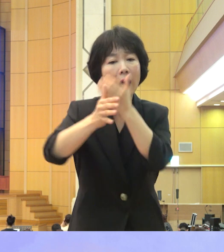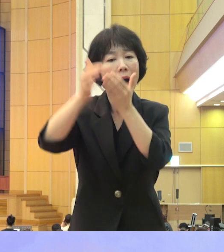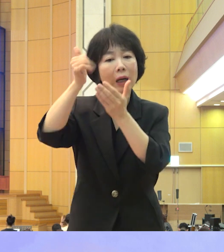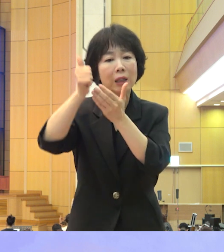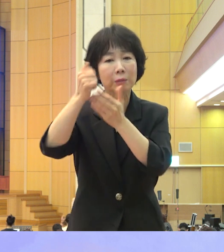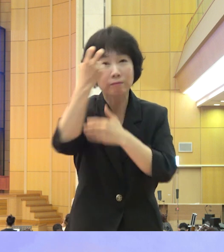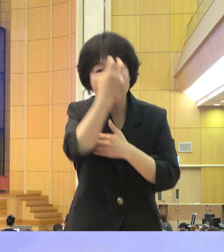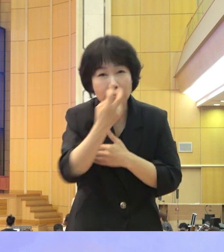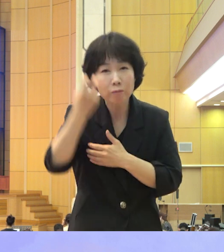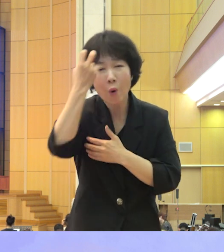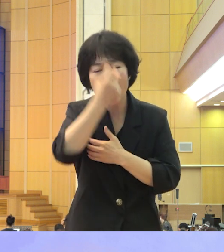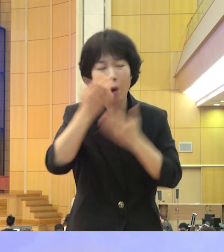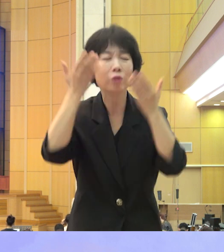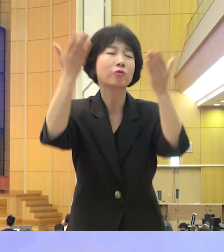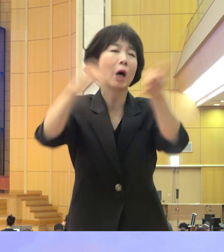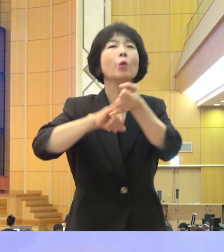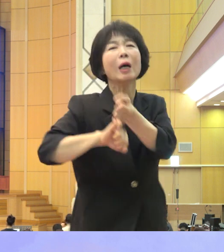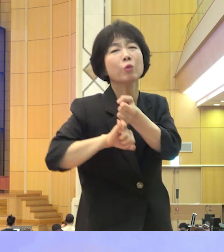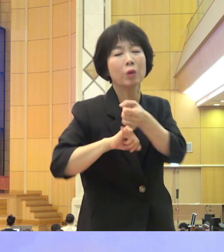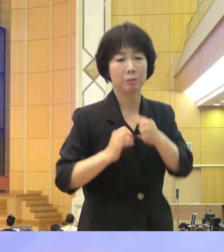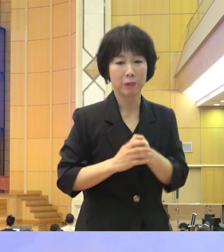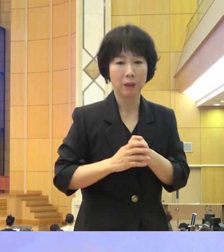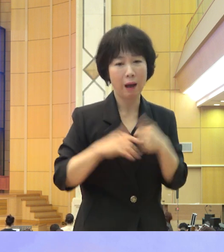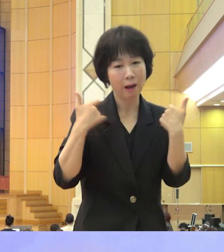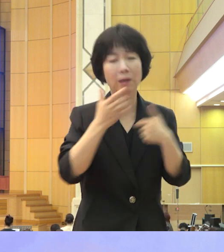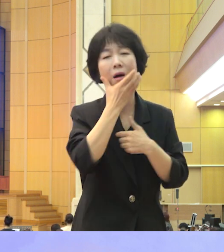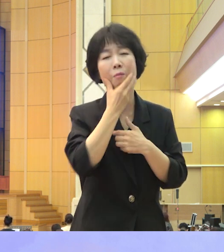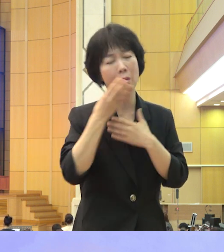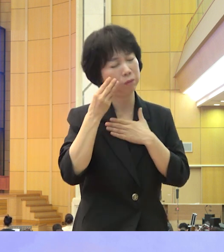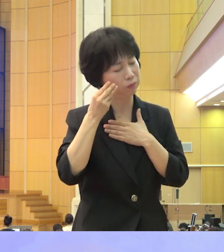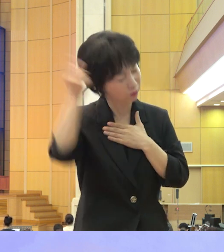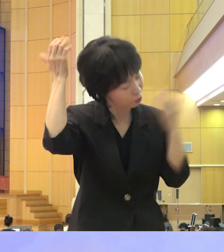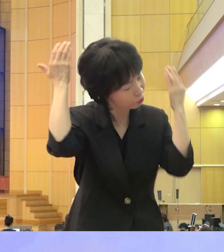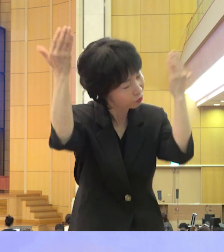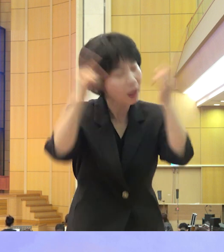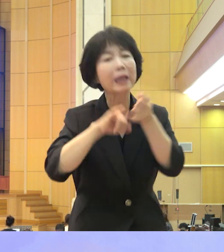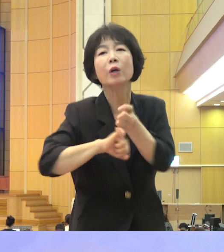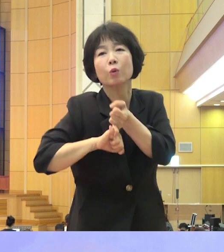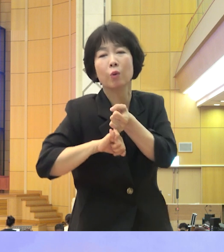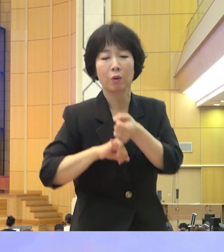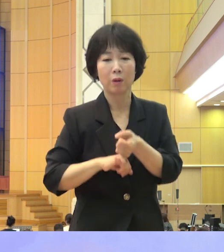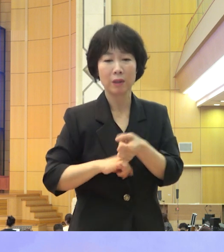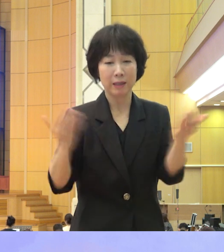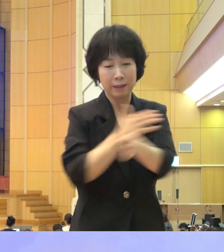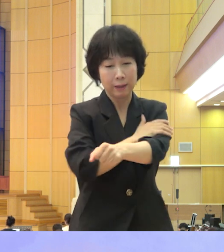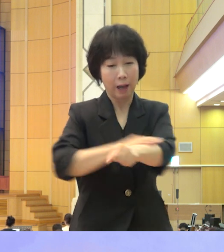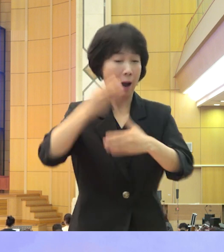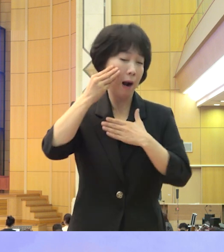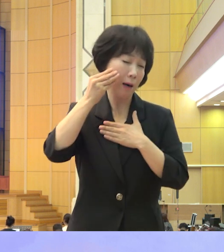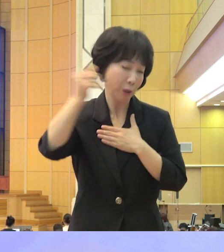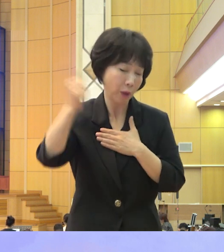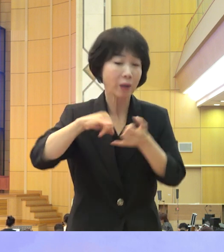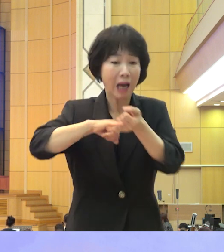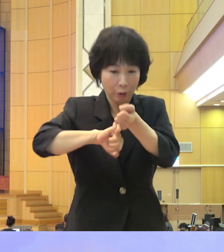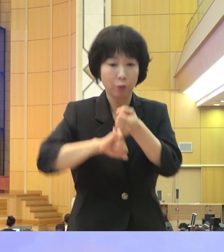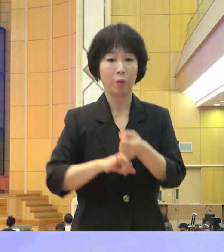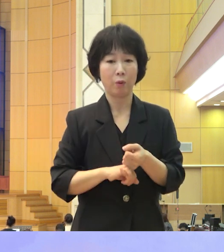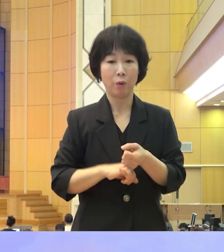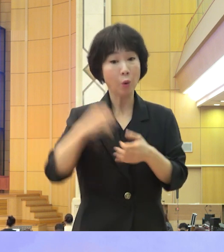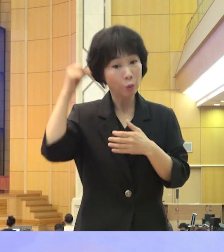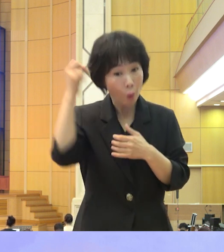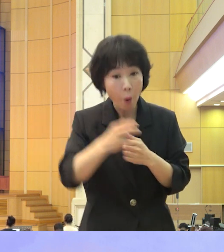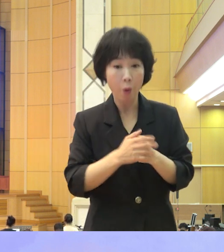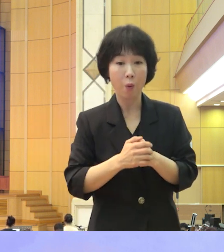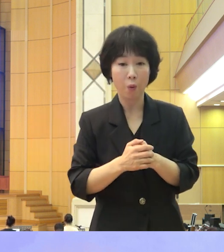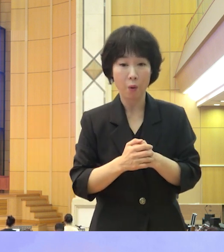하나님이 눈동자같이 지켜주신다고, 나가도 복이요 들어와도 복이라고, 그리고 만사 형통한다고,